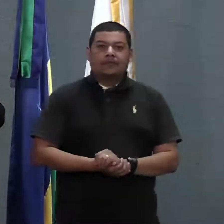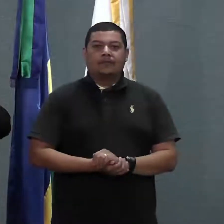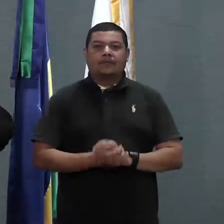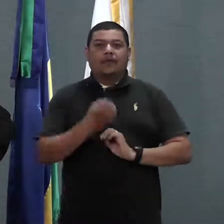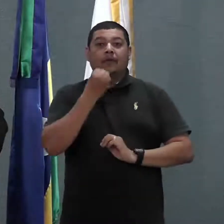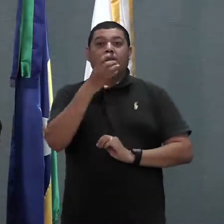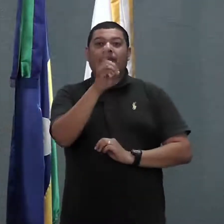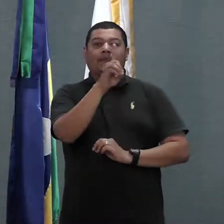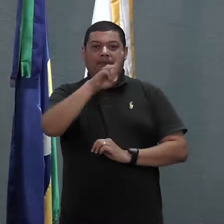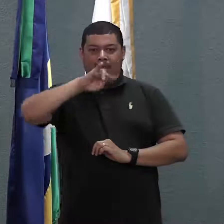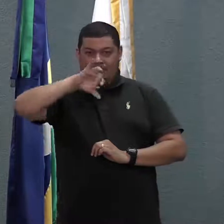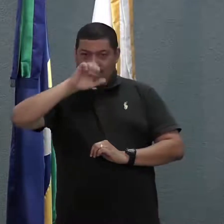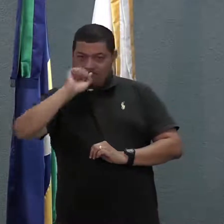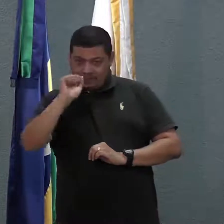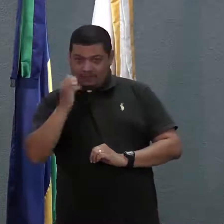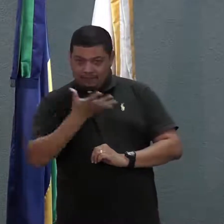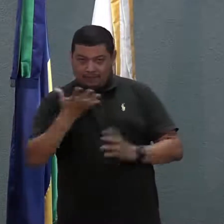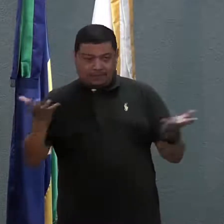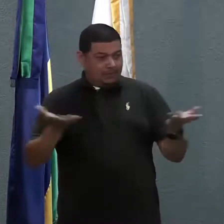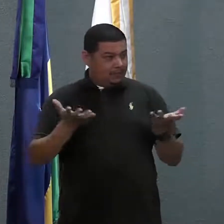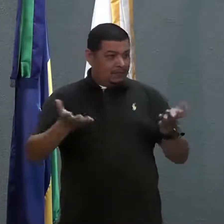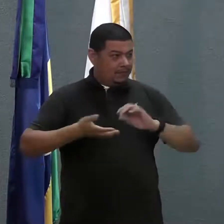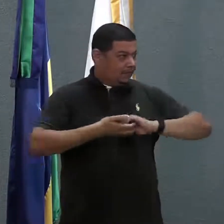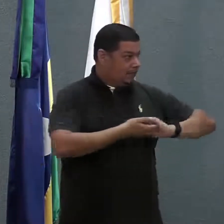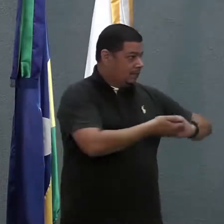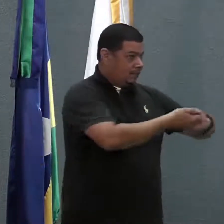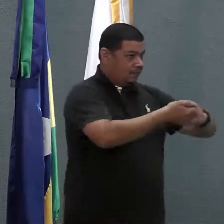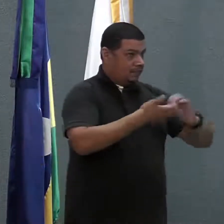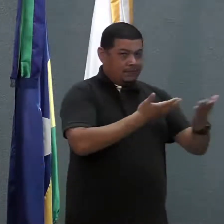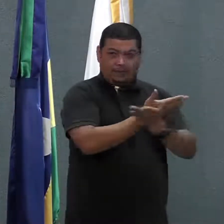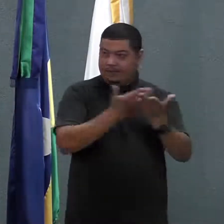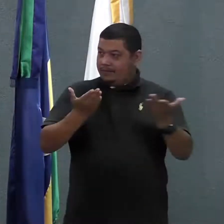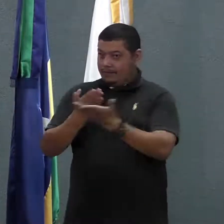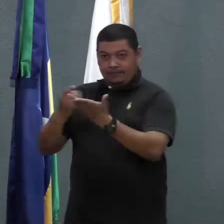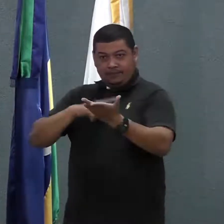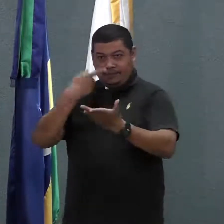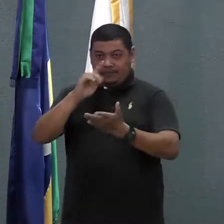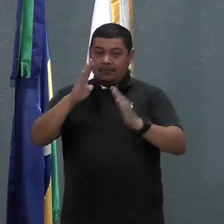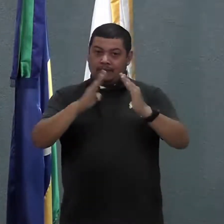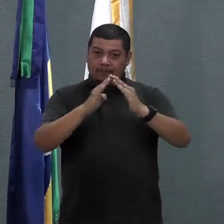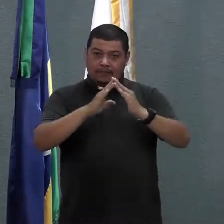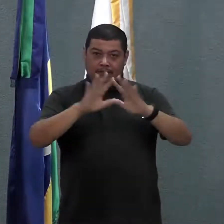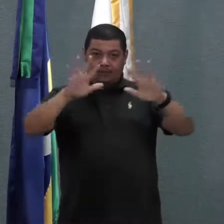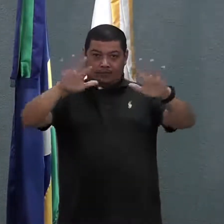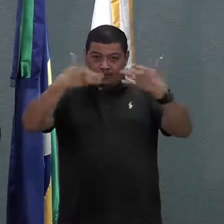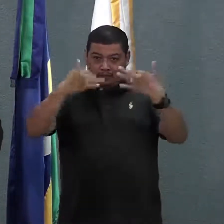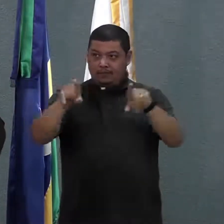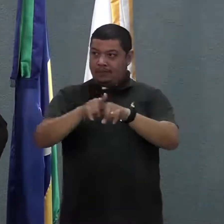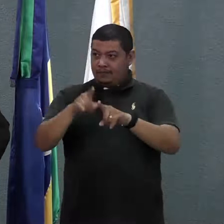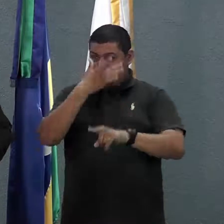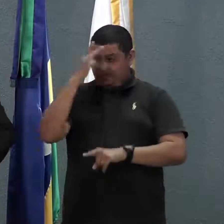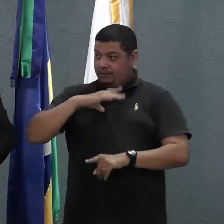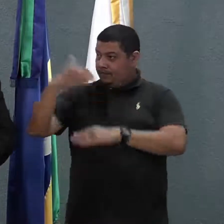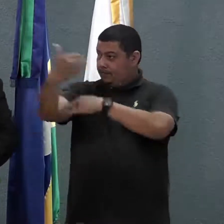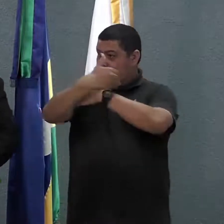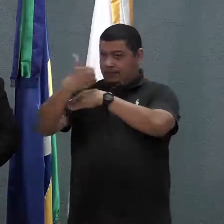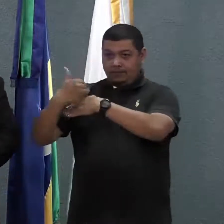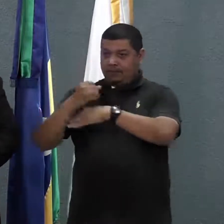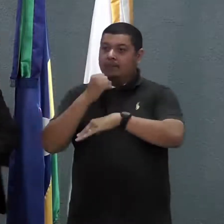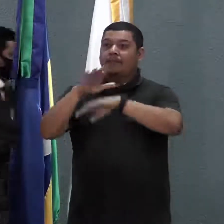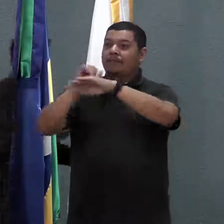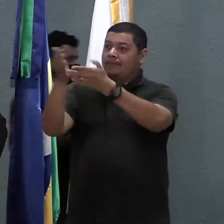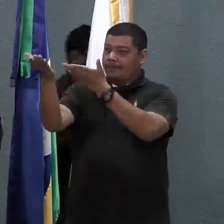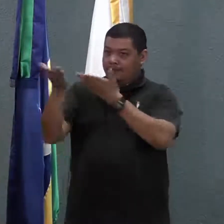Bom dia a todos, cumprimentar a todos que estão em casa vendo a sessão, a todas as pessoas que estão aqui, sejam